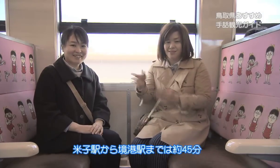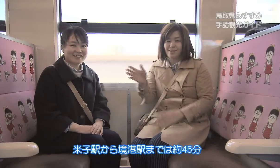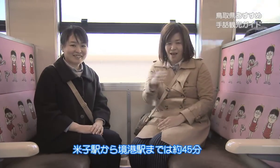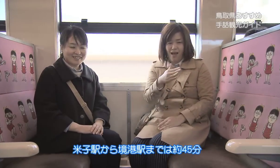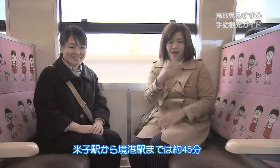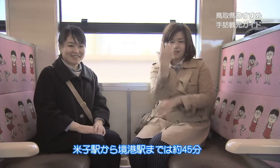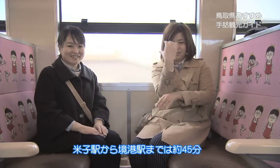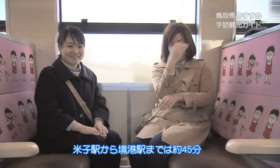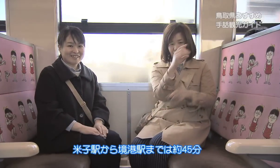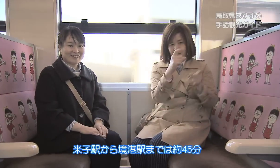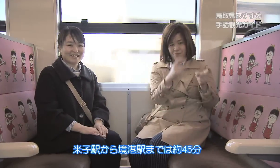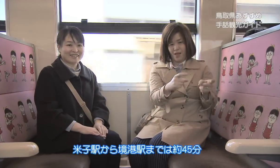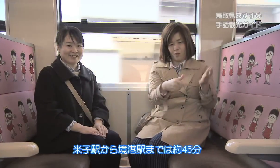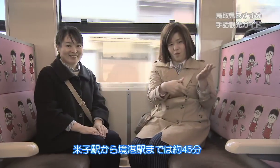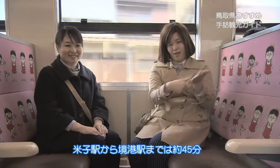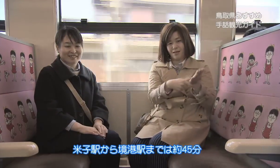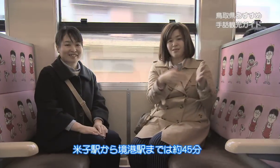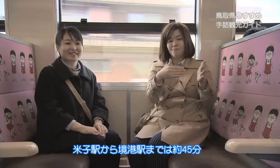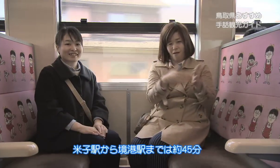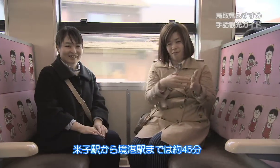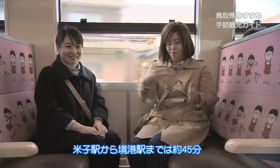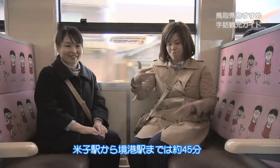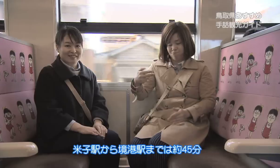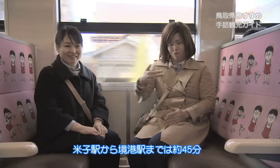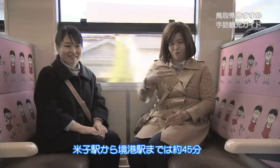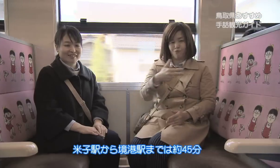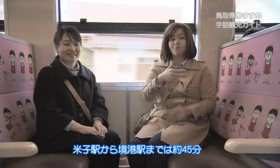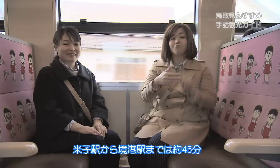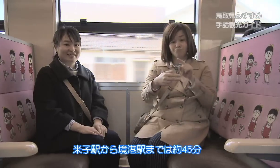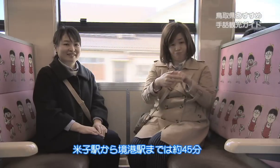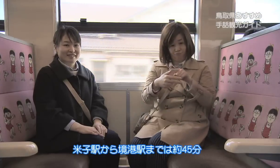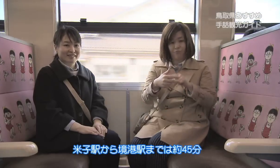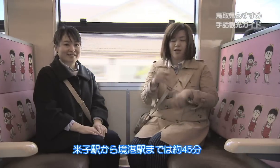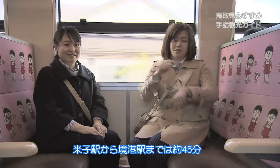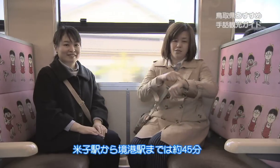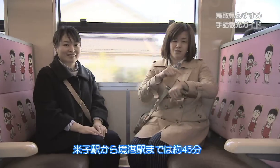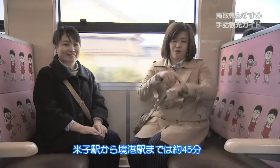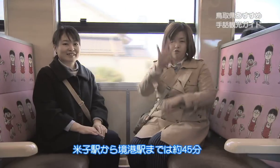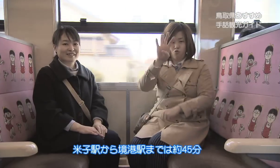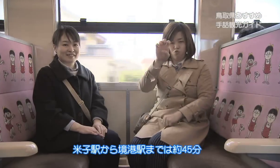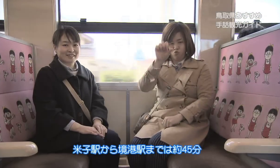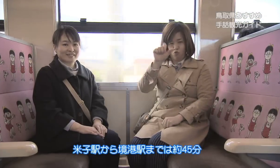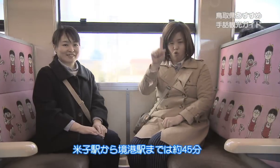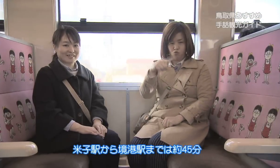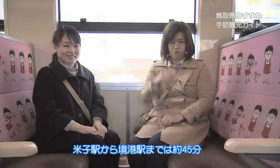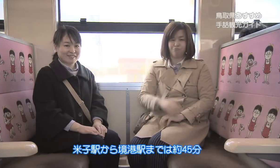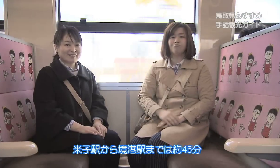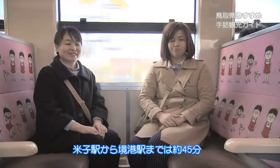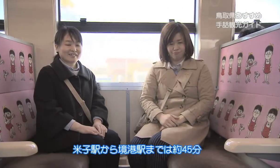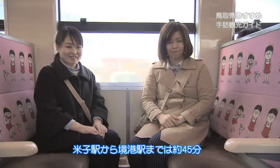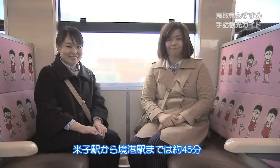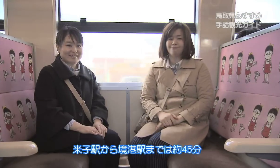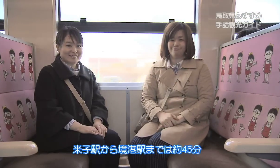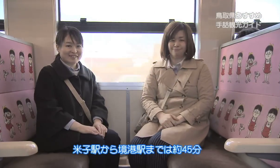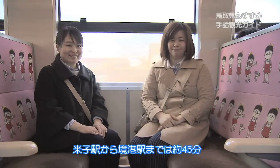米子駅からさえ港駅まではおよそ45分